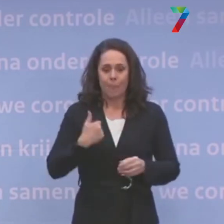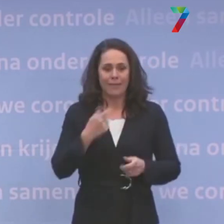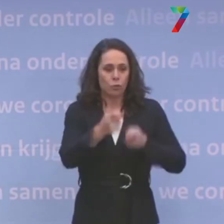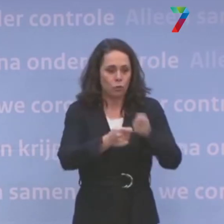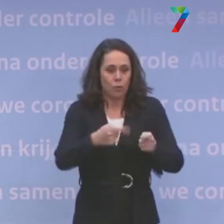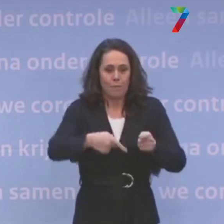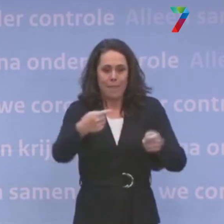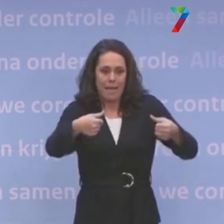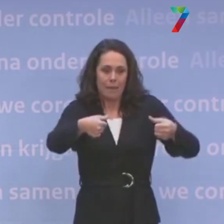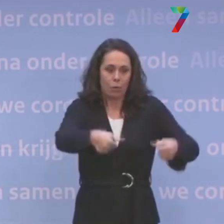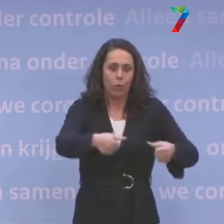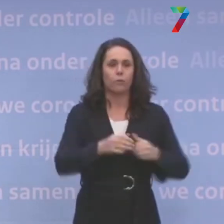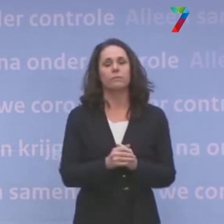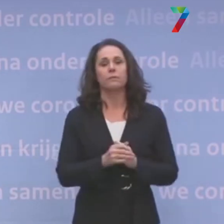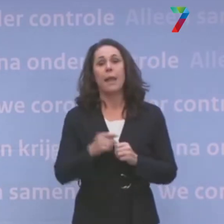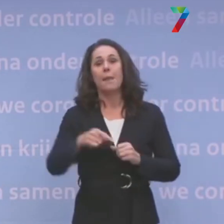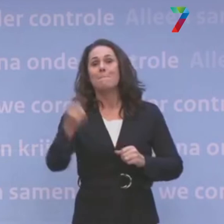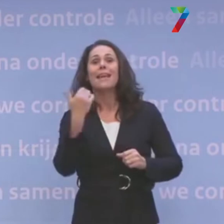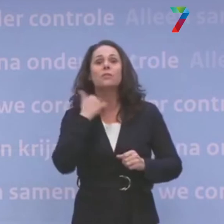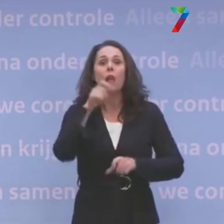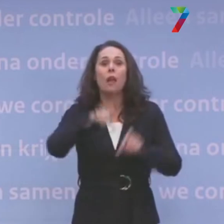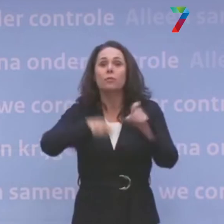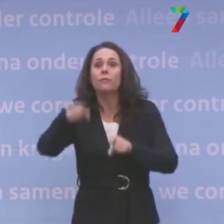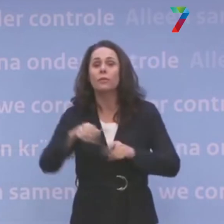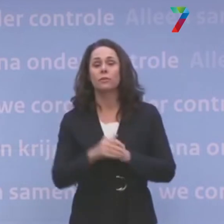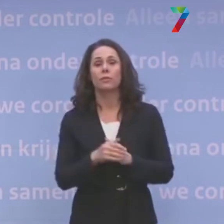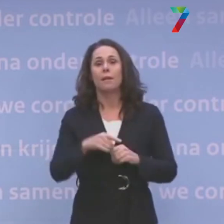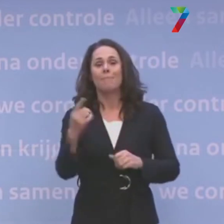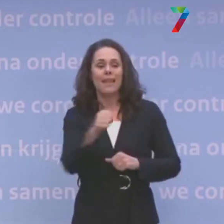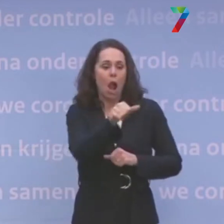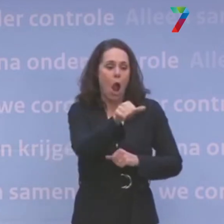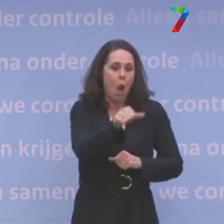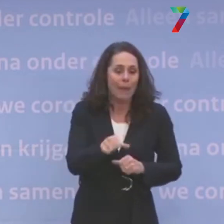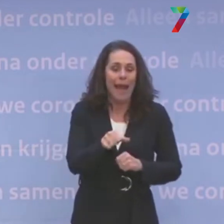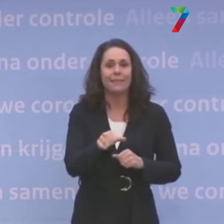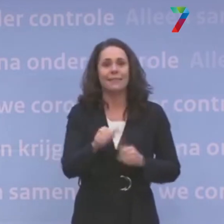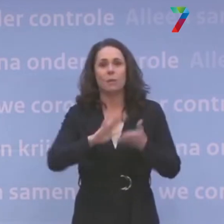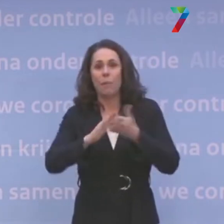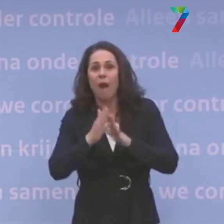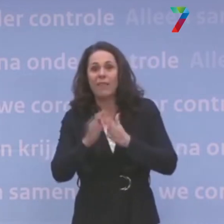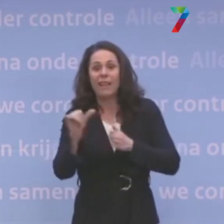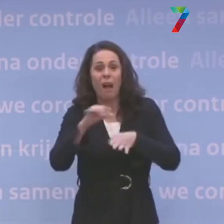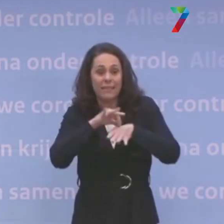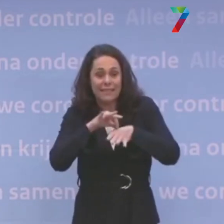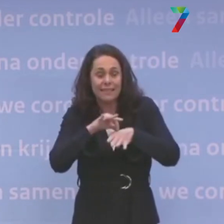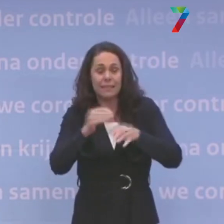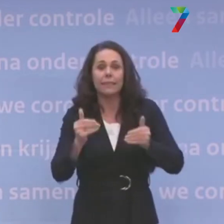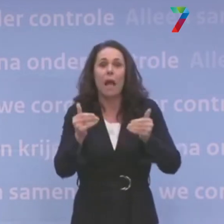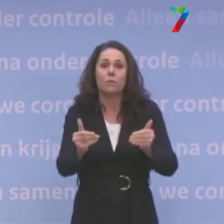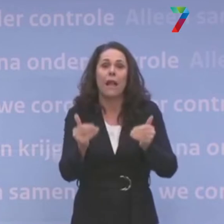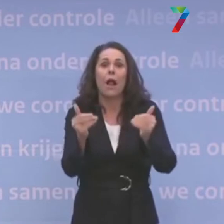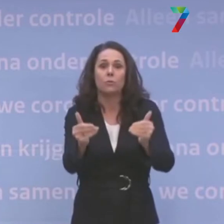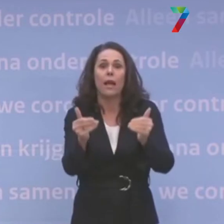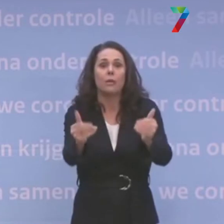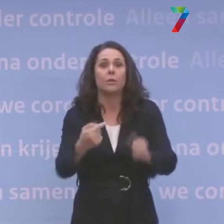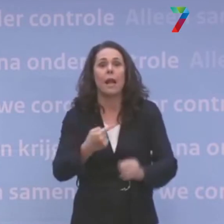zorg. Meer slachtoffers. Nog meer uitgestelde operaties en behandelingen van mensen met andere ziektes. En